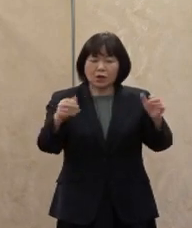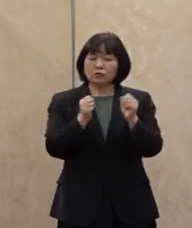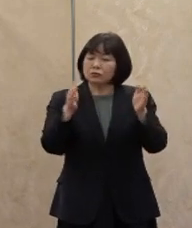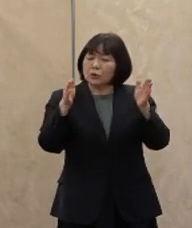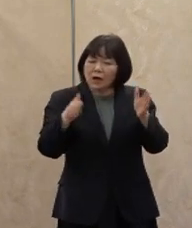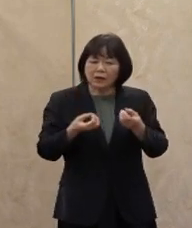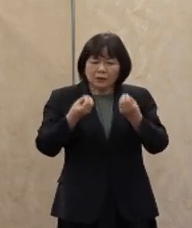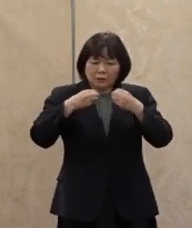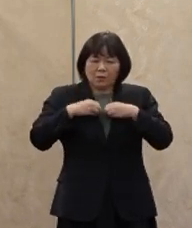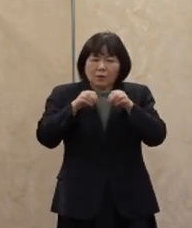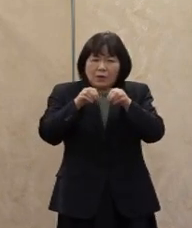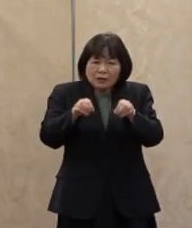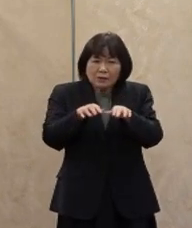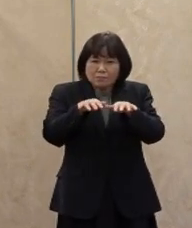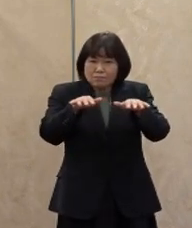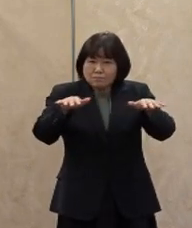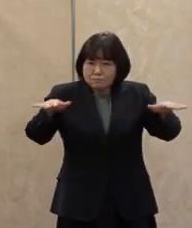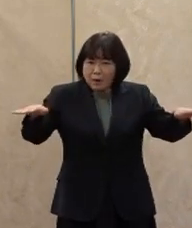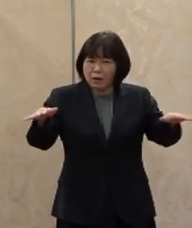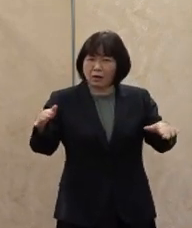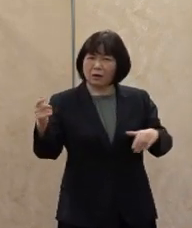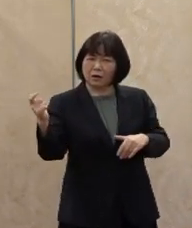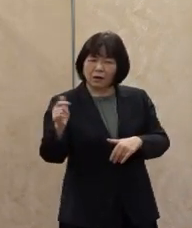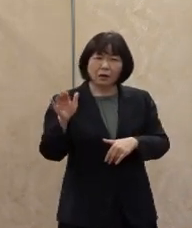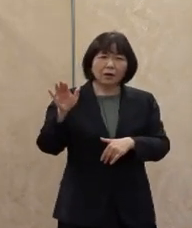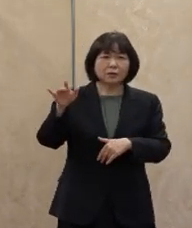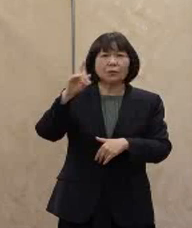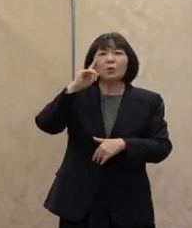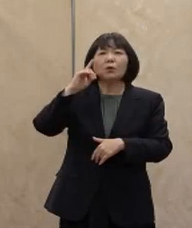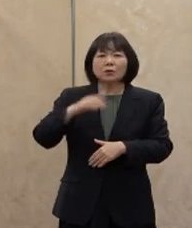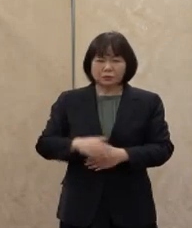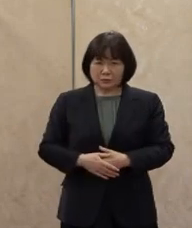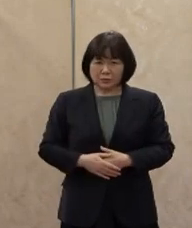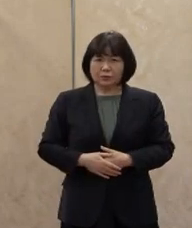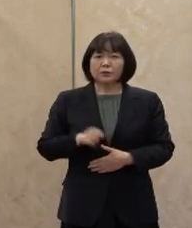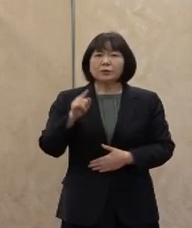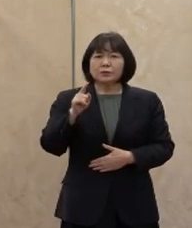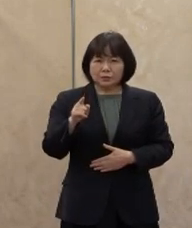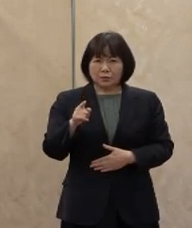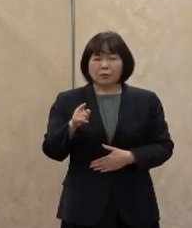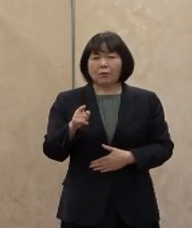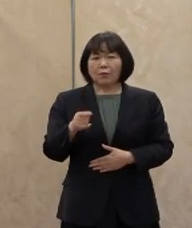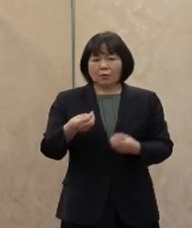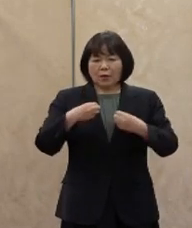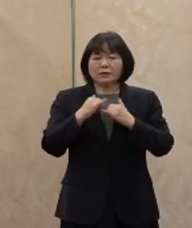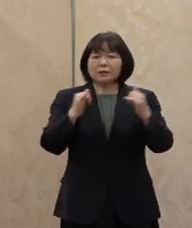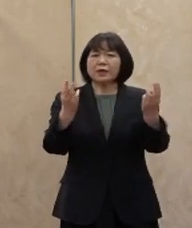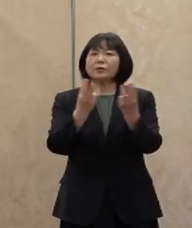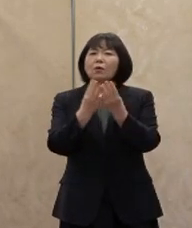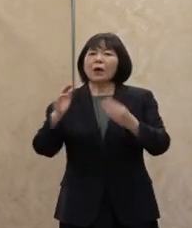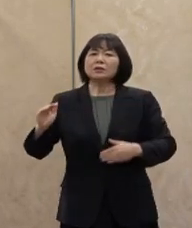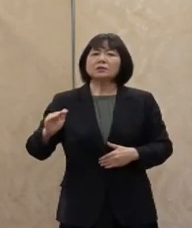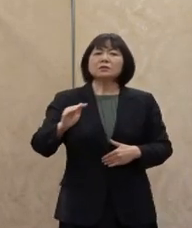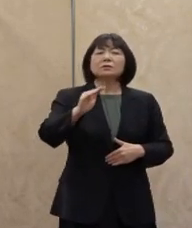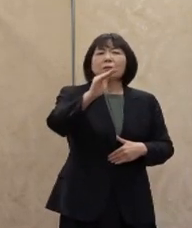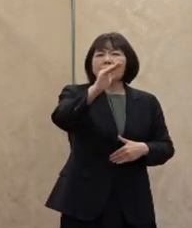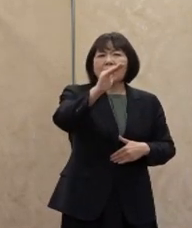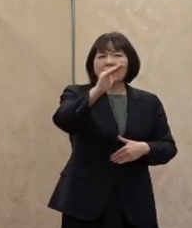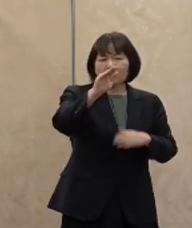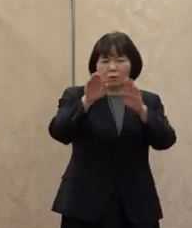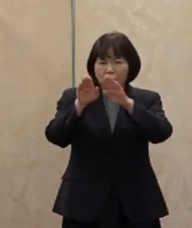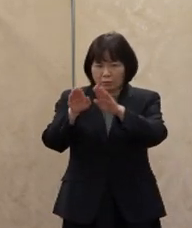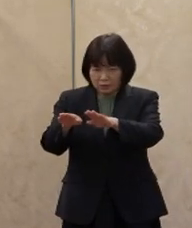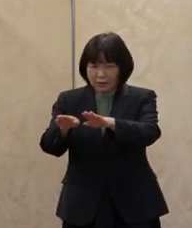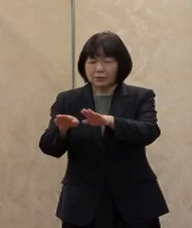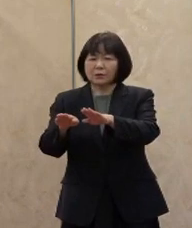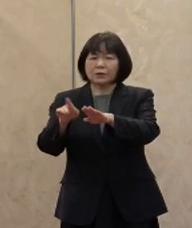染力、一気に拡大するときは増えてくる力がやっぱりあると思いますので、そこの角度の方がどう考えても医療体制を超